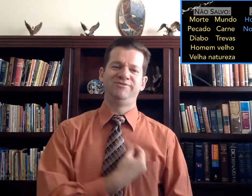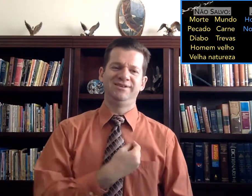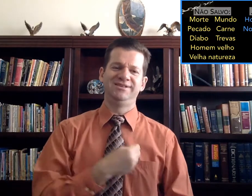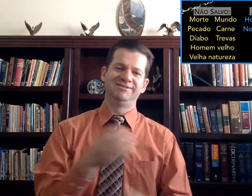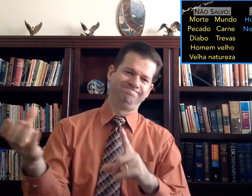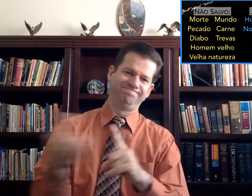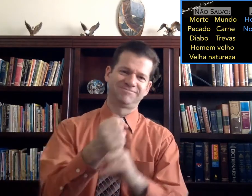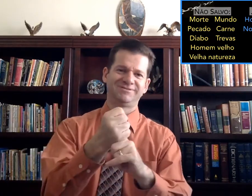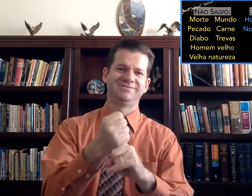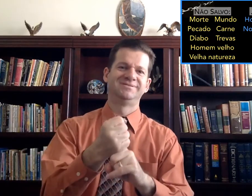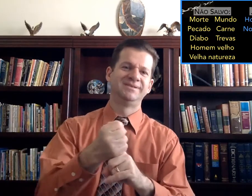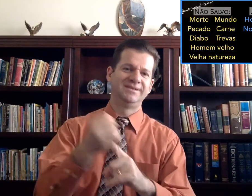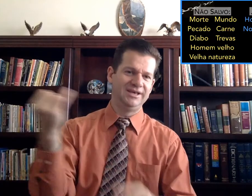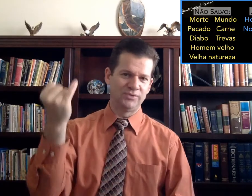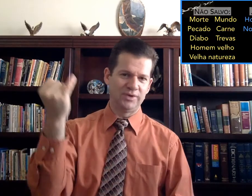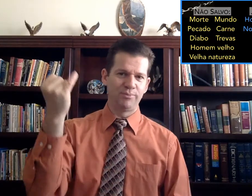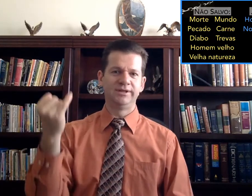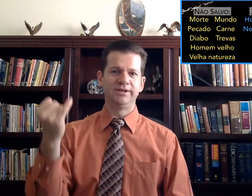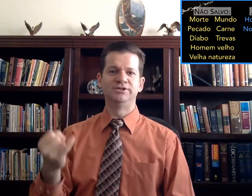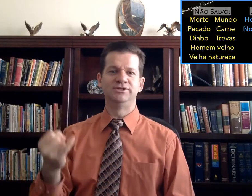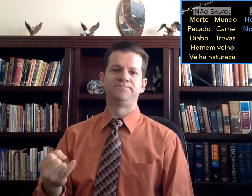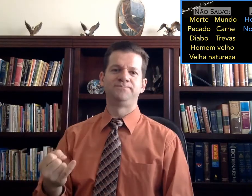vida. E isso é importante.